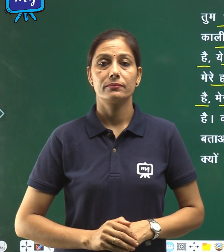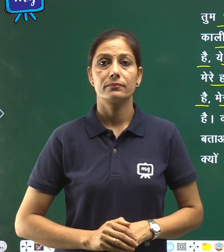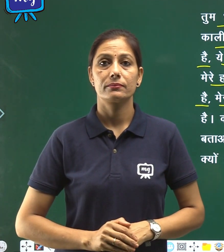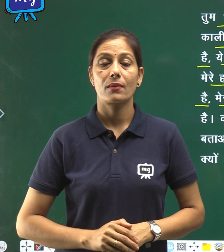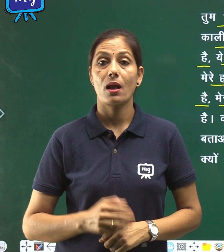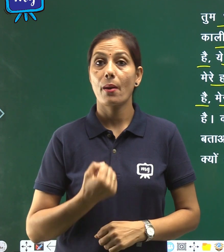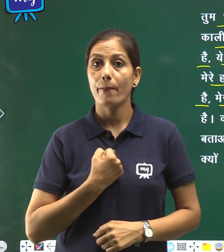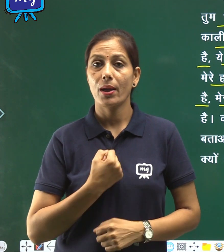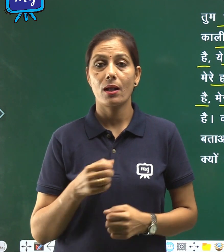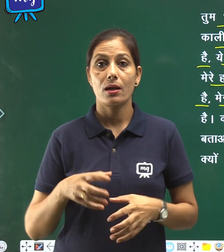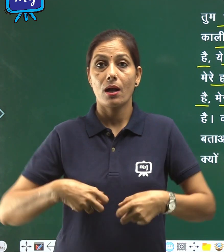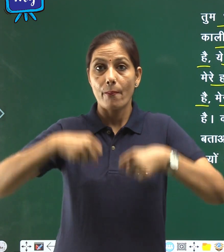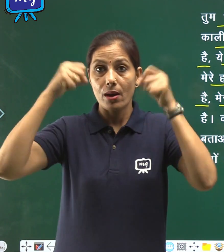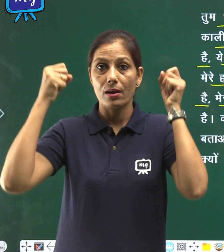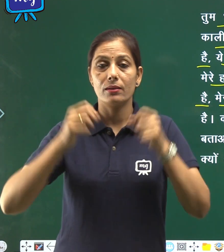मेरा कंबल